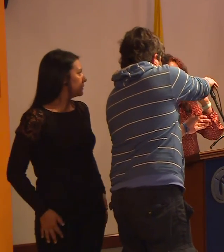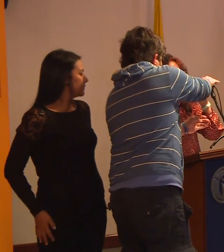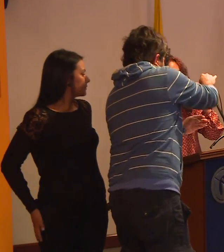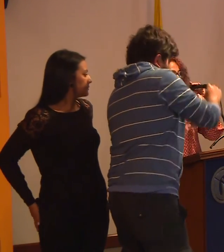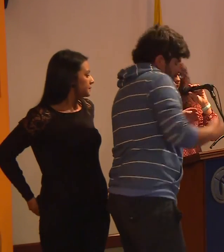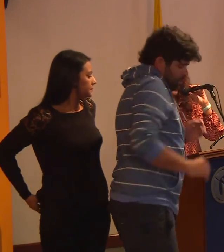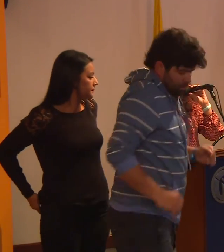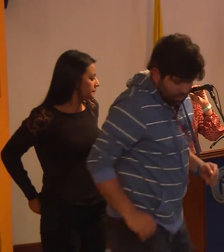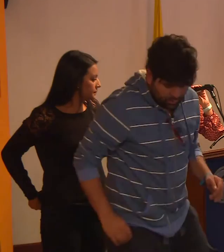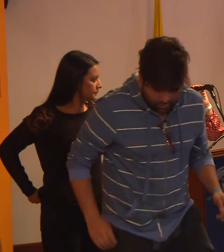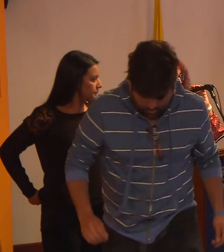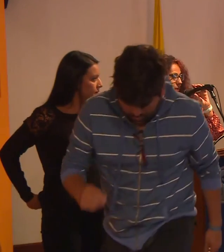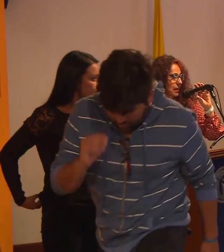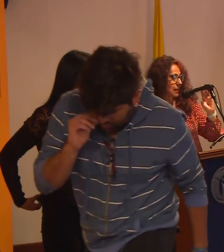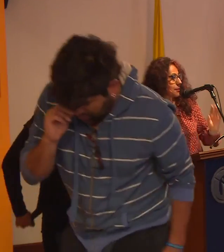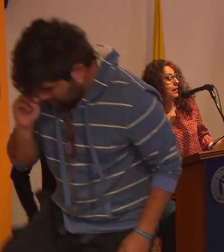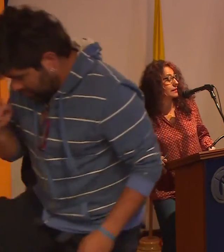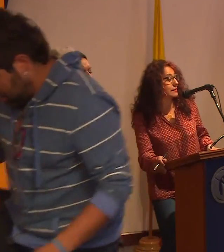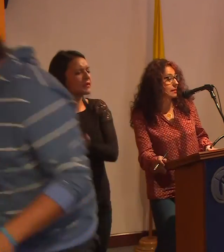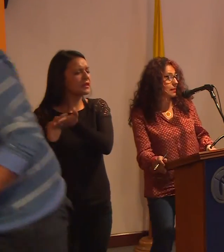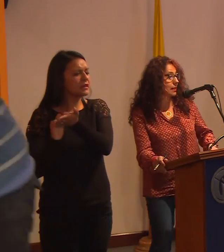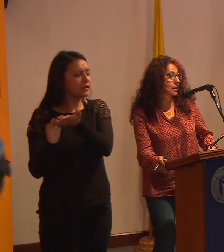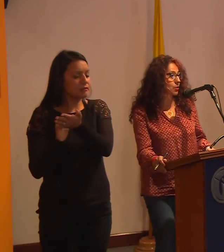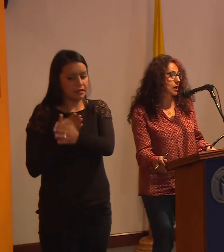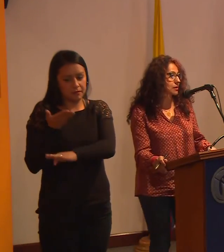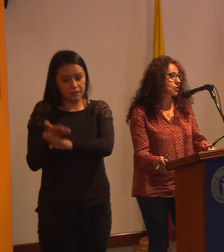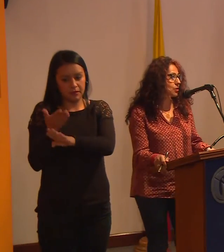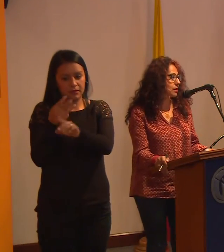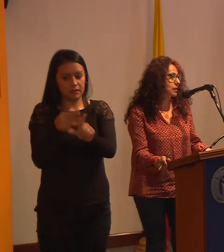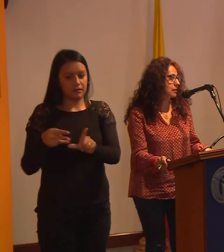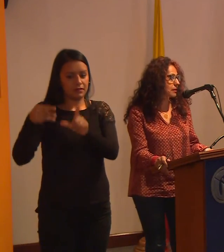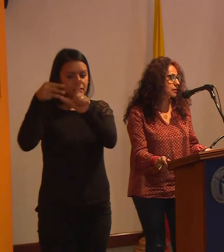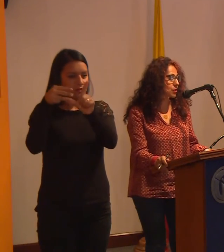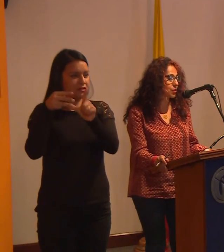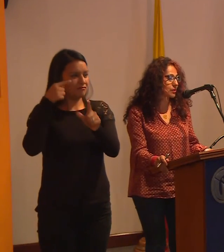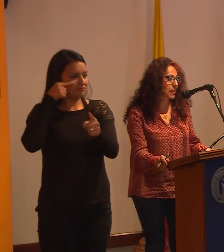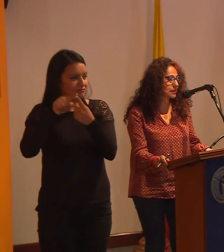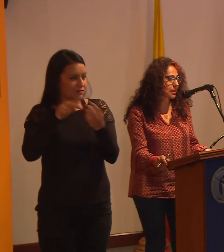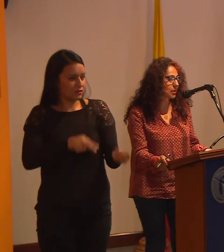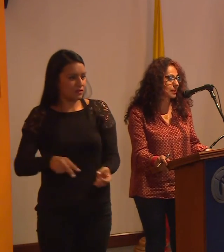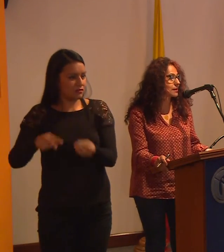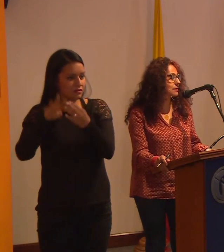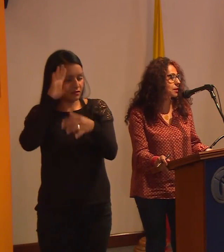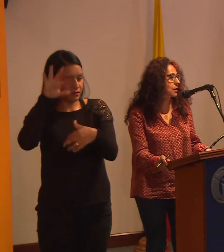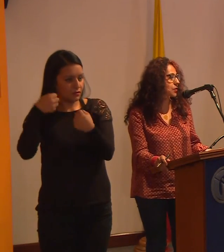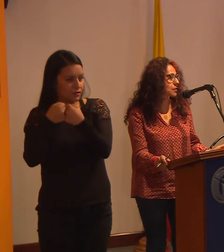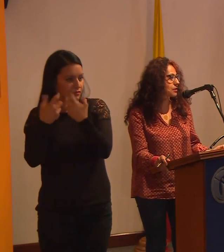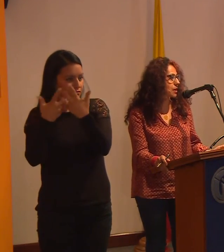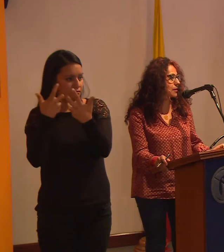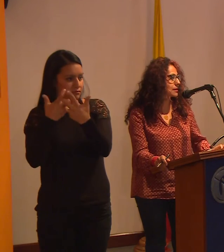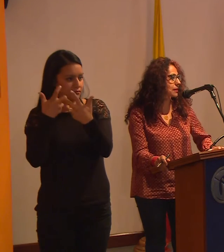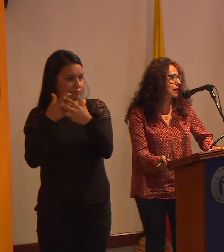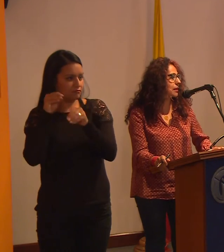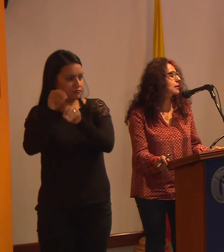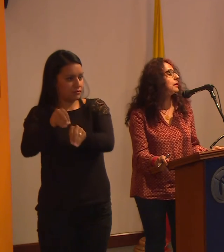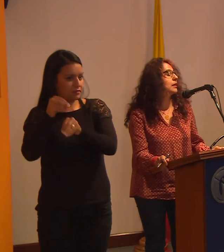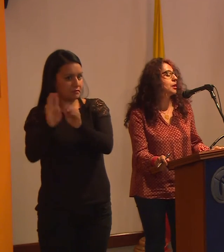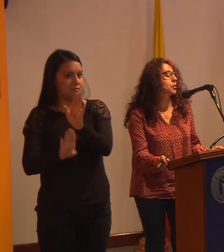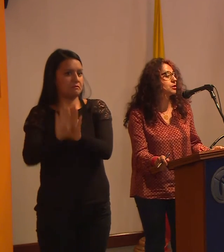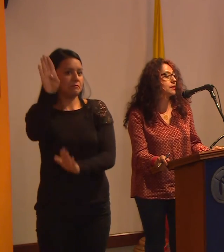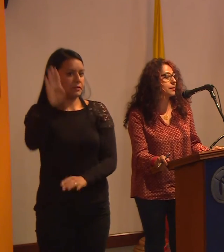ofrecer nuestra maestría en educación en concordancia con el sistema de formación